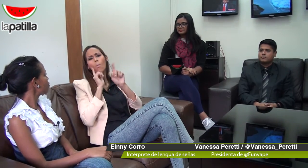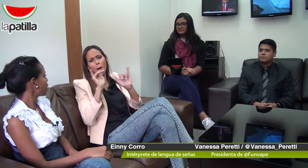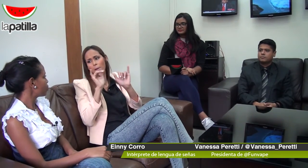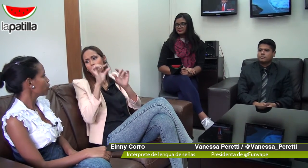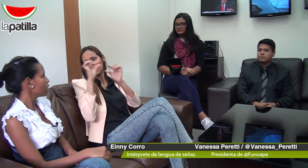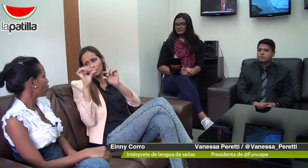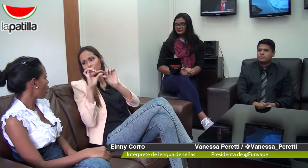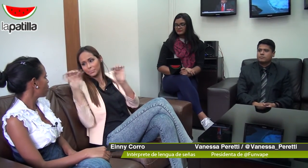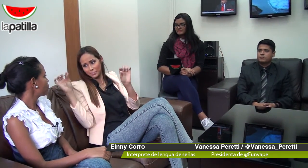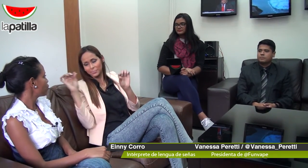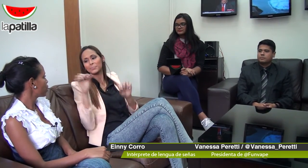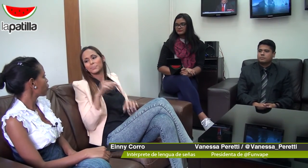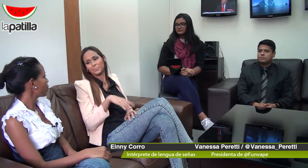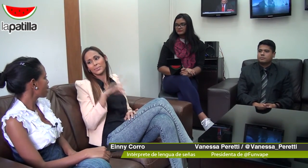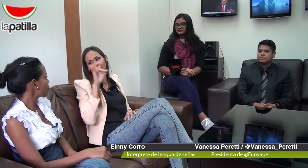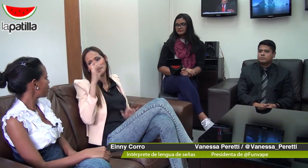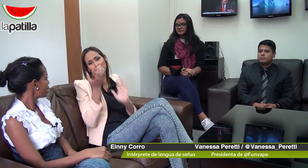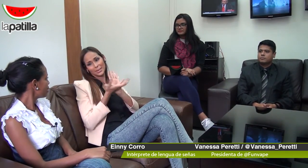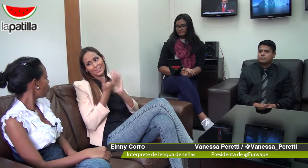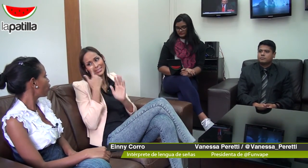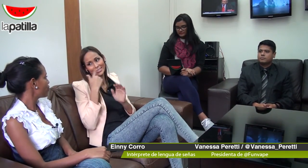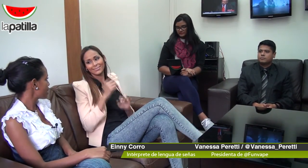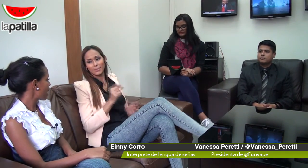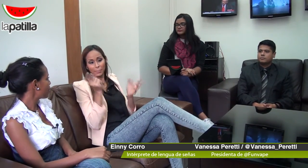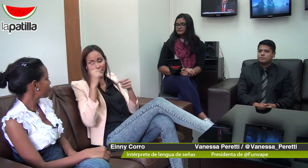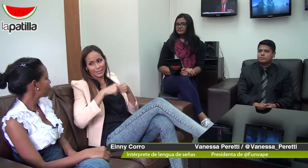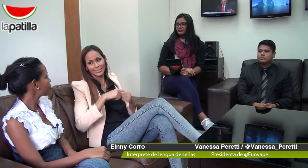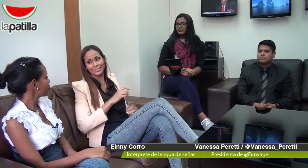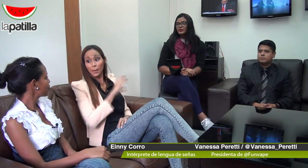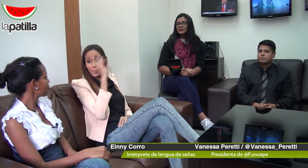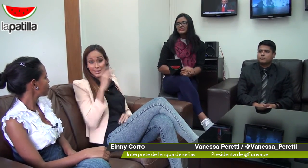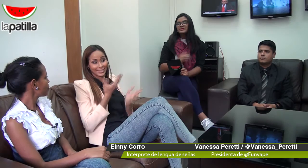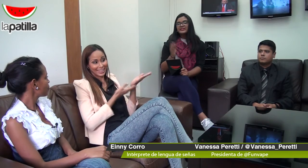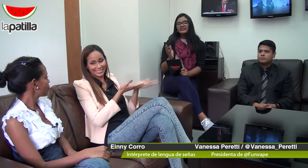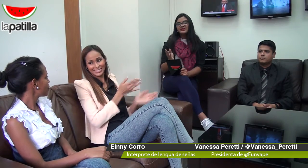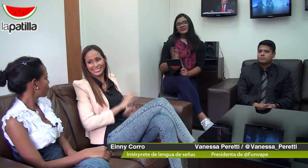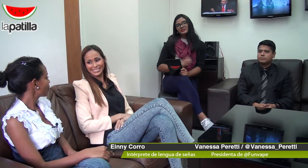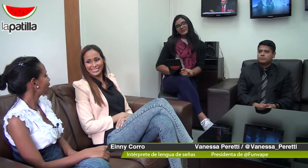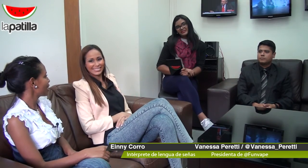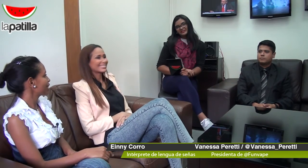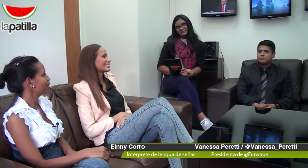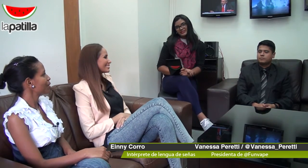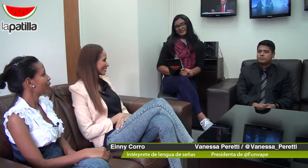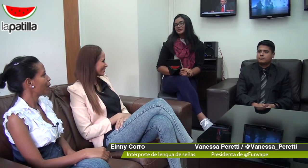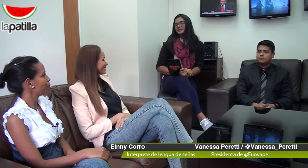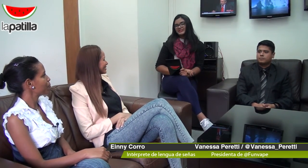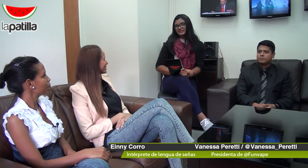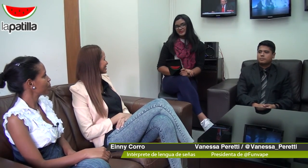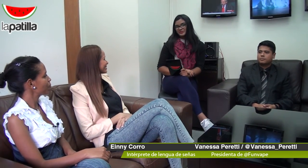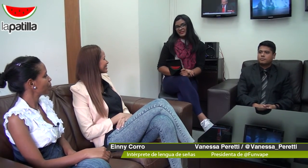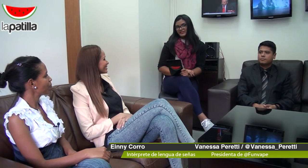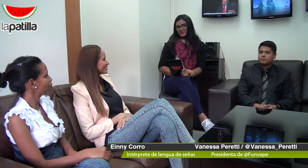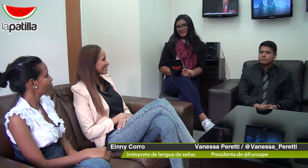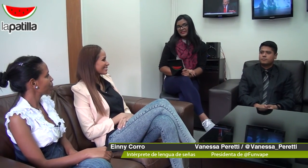Facebook igual, fundaciónvanesaperetti oficial. Por último, en Emi Corro, nuestra intérpreta nos presenta sus redes sociales.